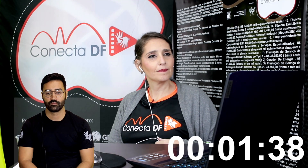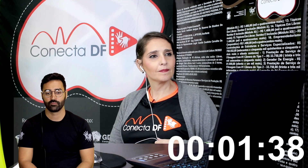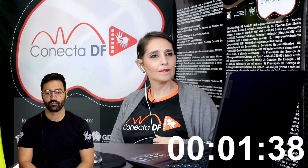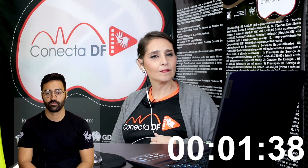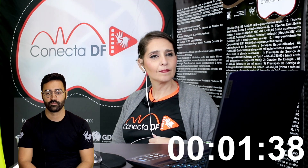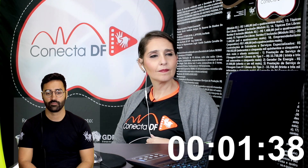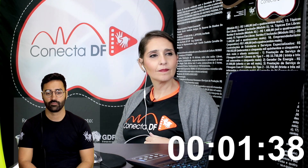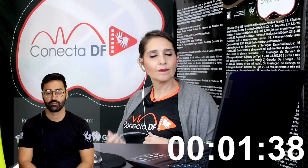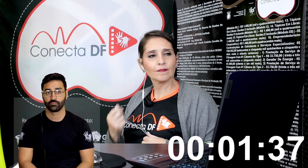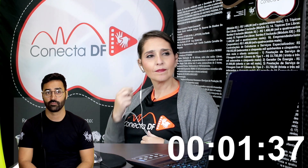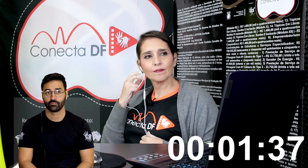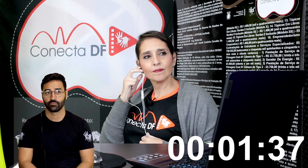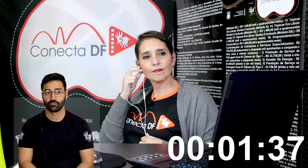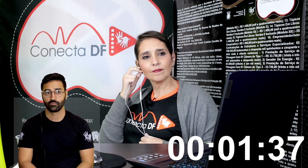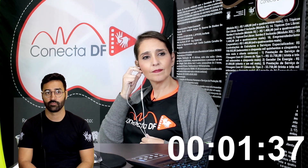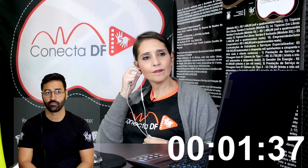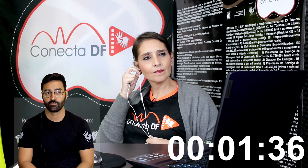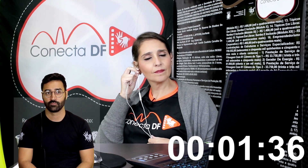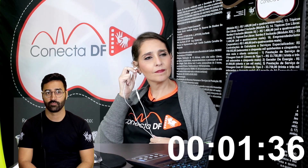É barba?